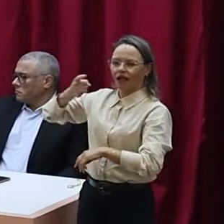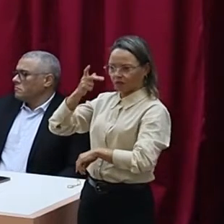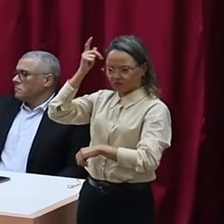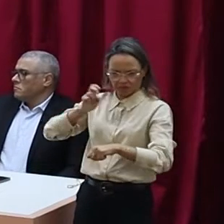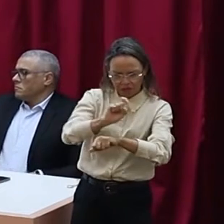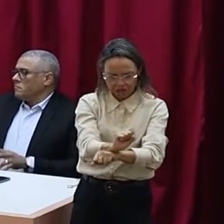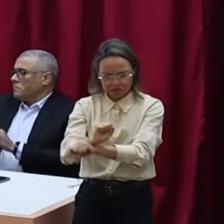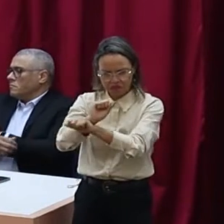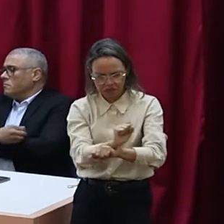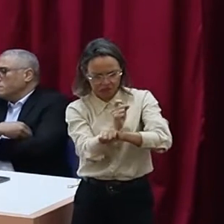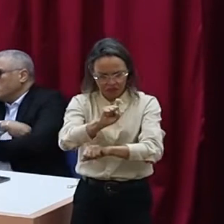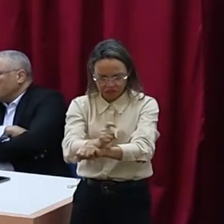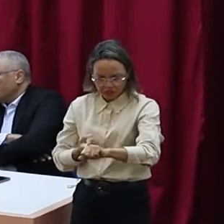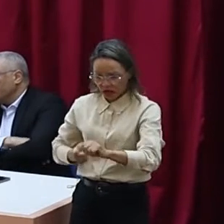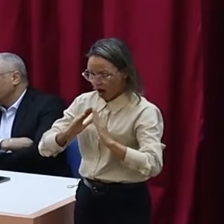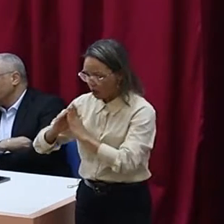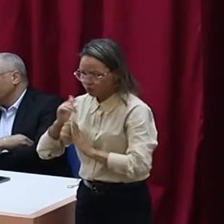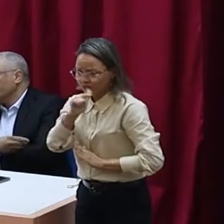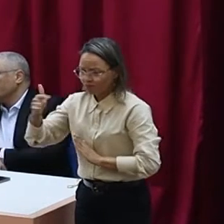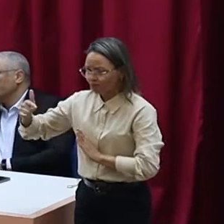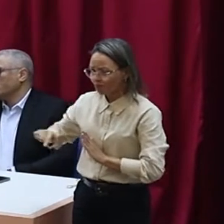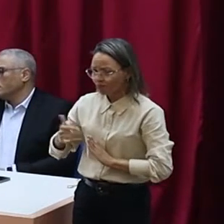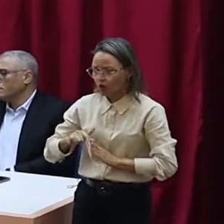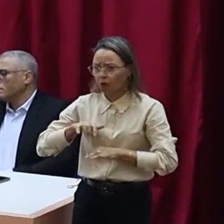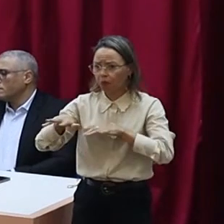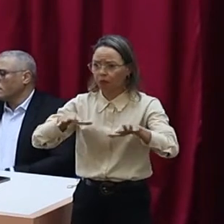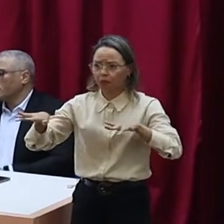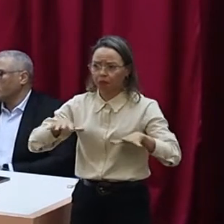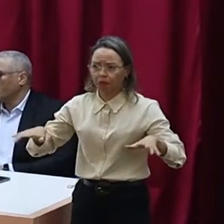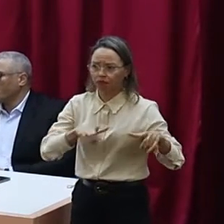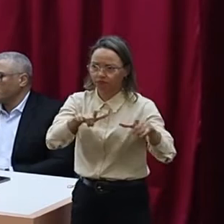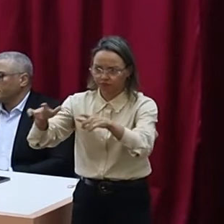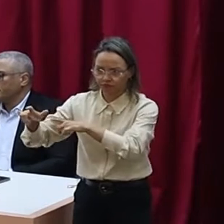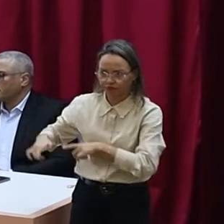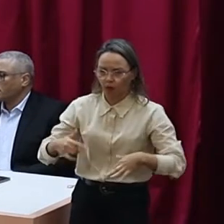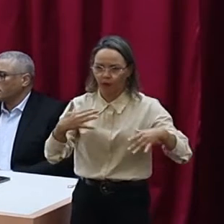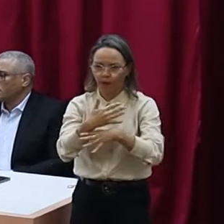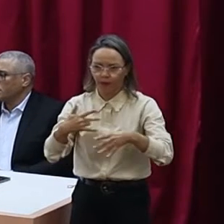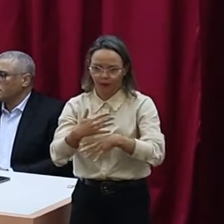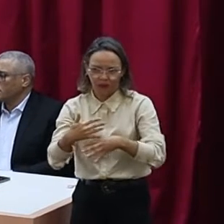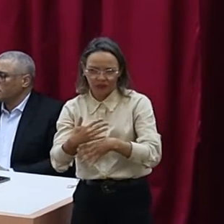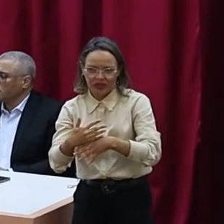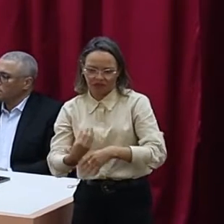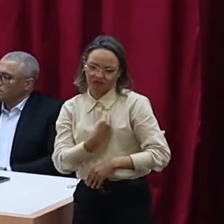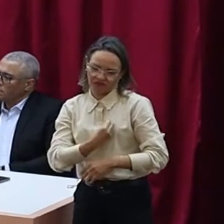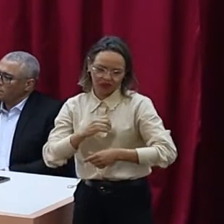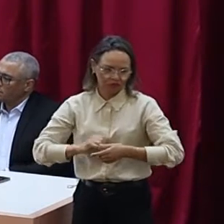ex-escravizados que não tinham onde morar e ocuparam espaços urbanos para poder